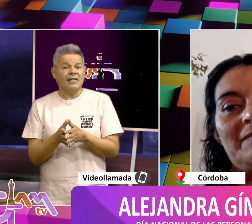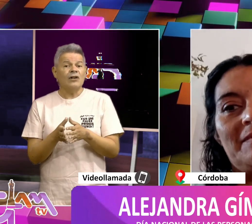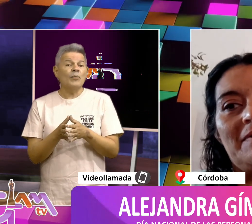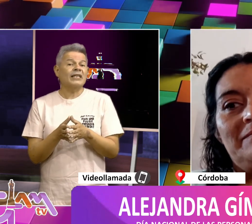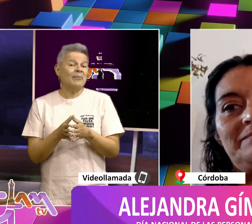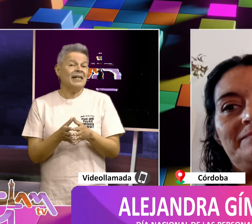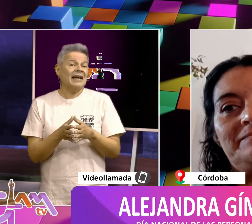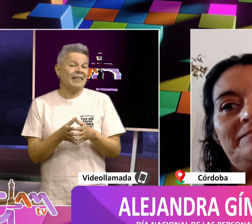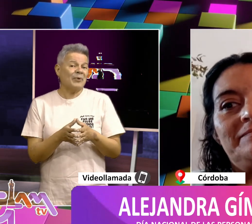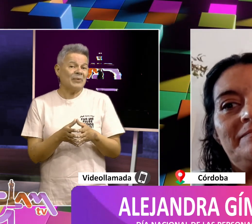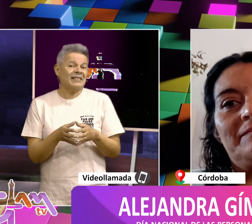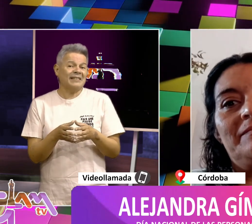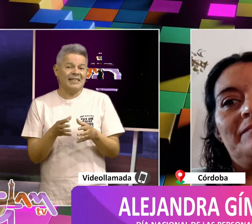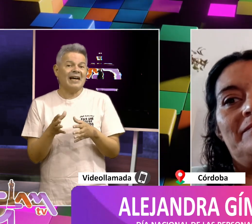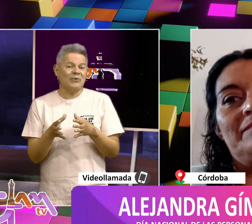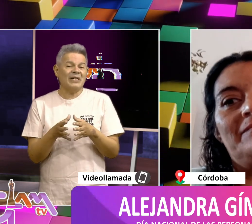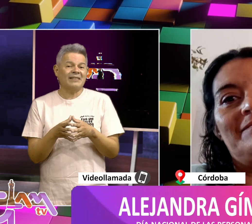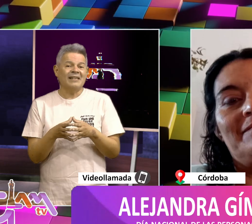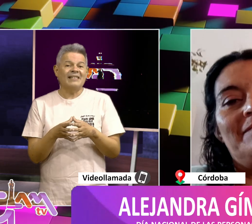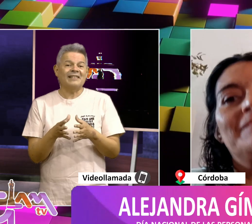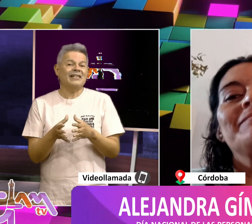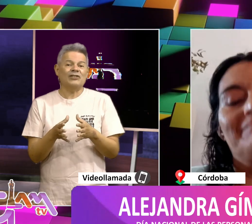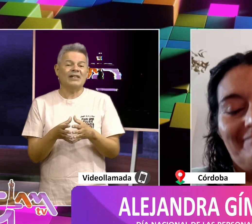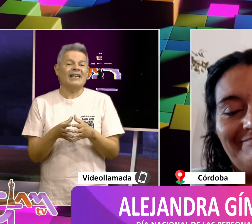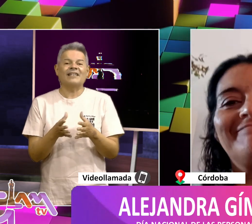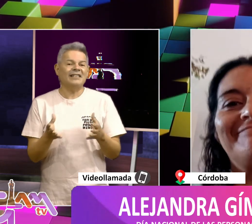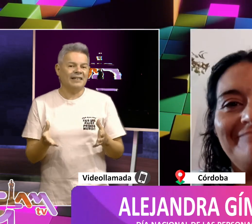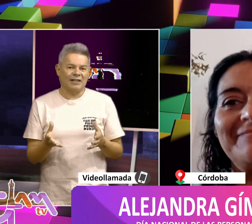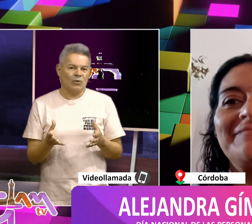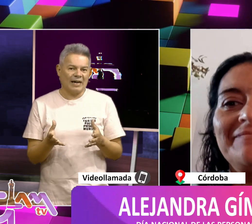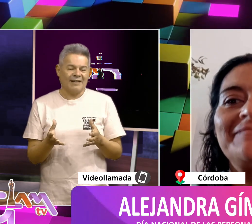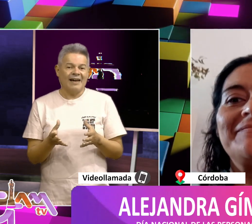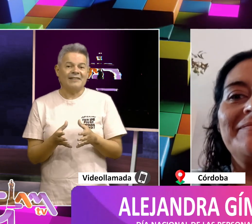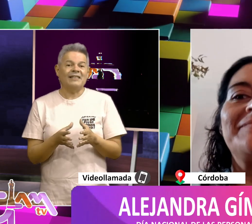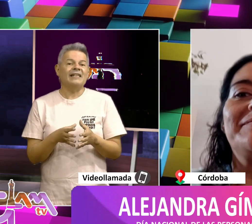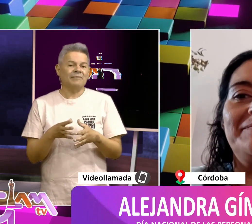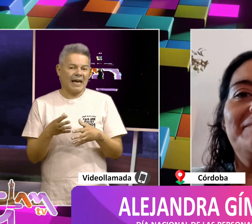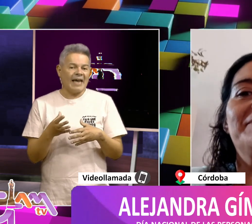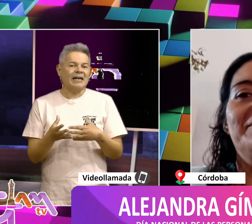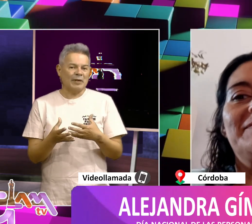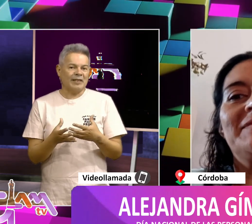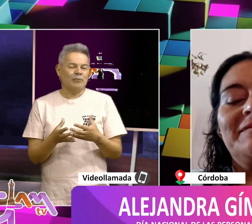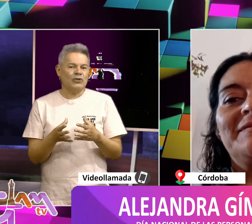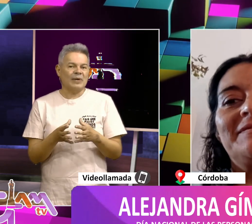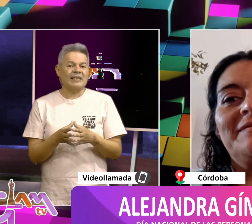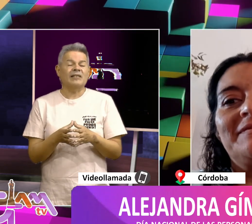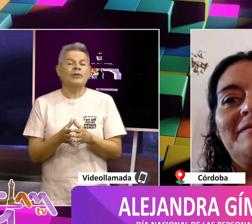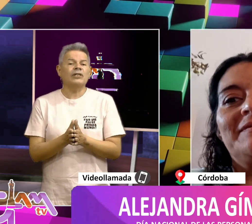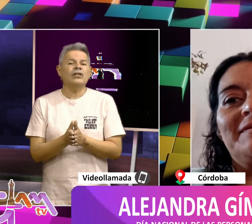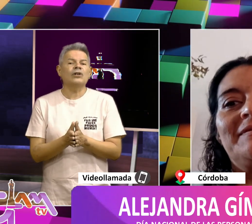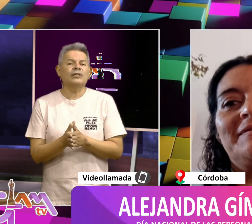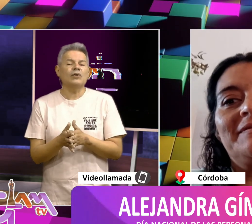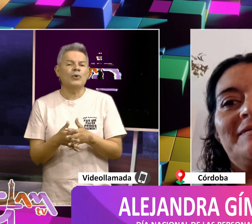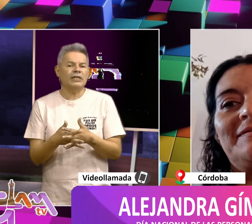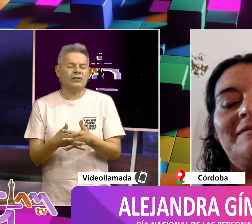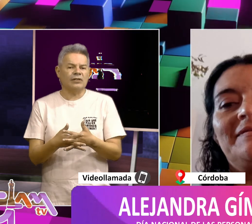señas, como también cada provincia tiene algunas señas que son características del lugar. Así que hay que aprender mucho y bastante, pero quiero